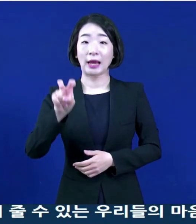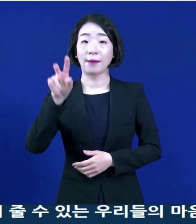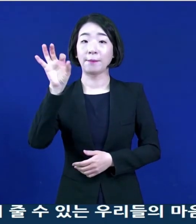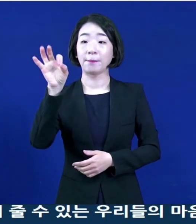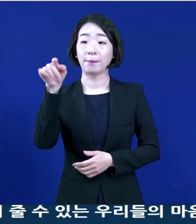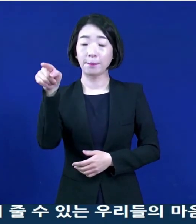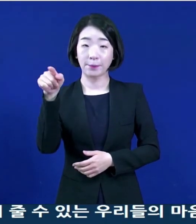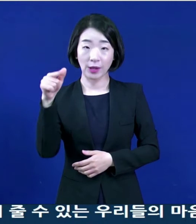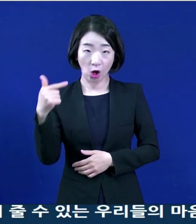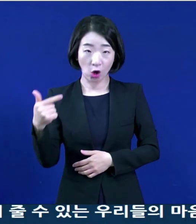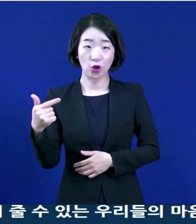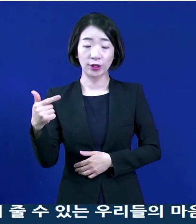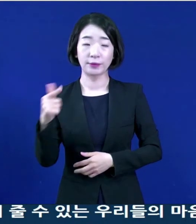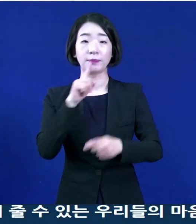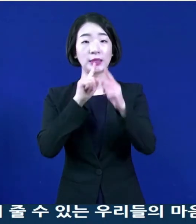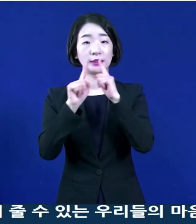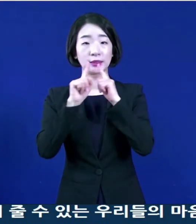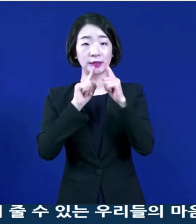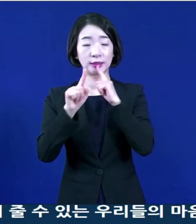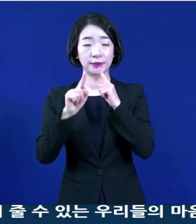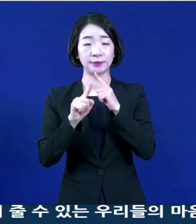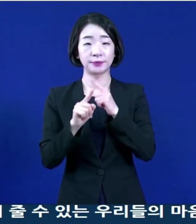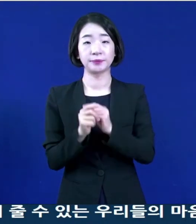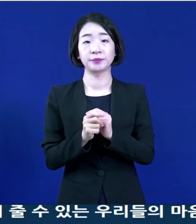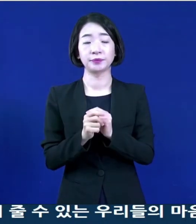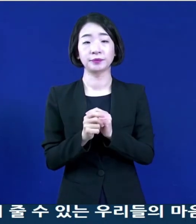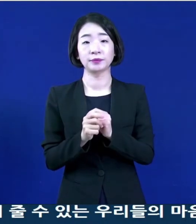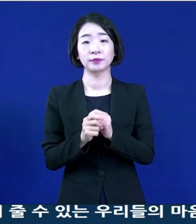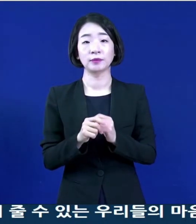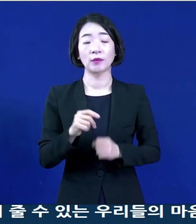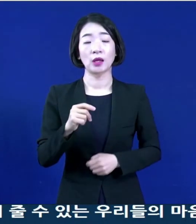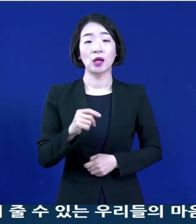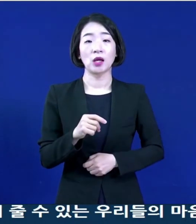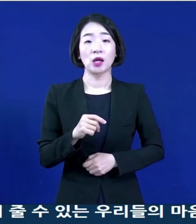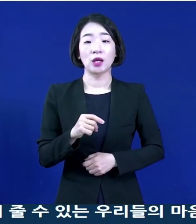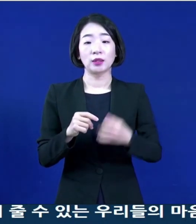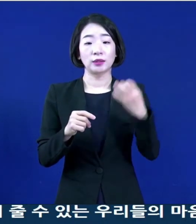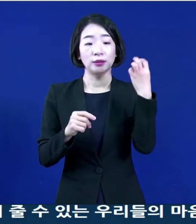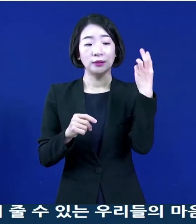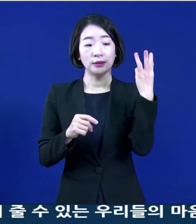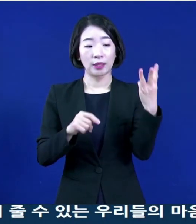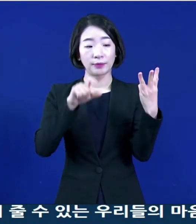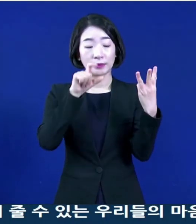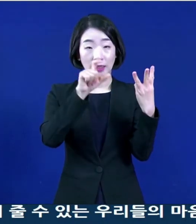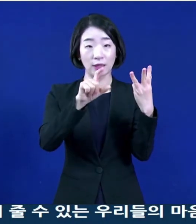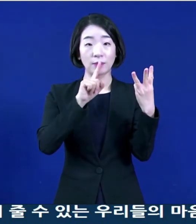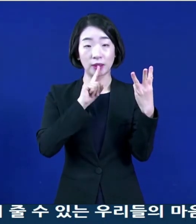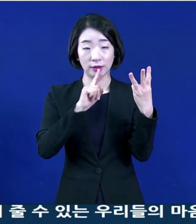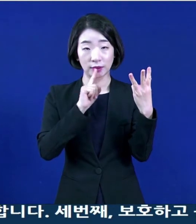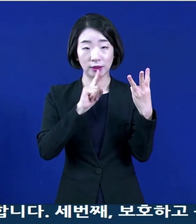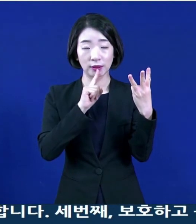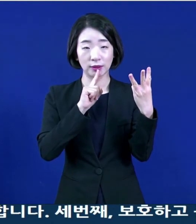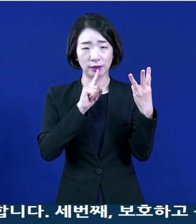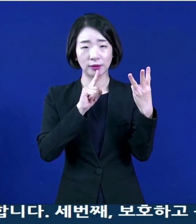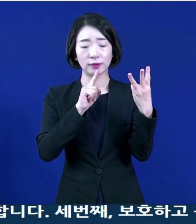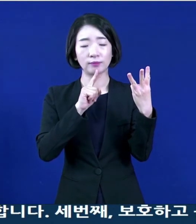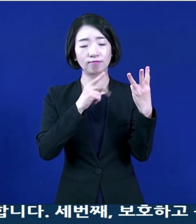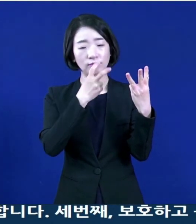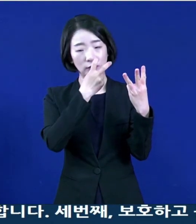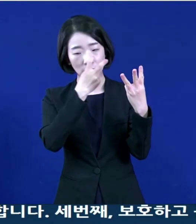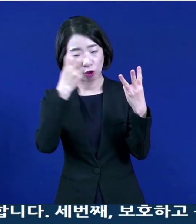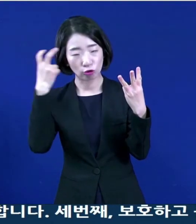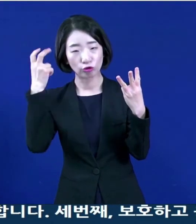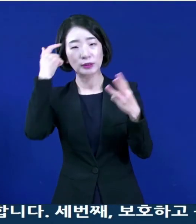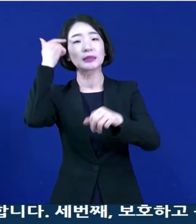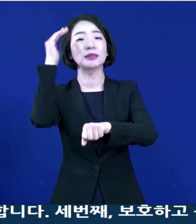9절 말씀 제가 읽어드릴 텐데요. 잠언 31장 그러면 현숙한 여인입니다. 현숙한 여인이 어떤 모습으로